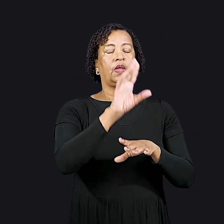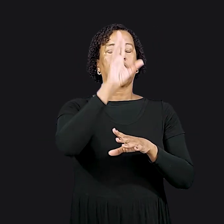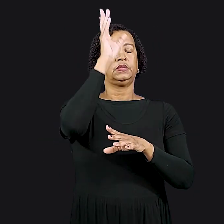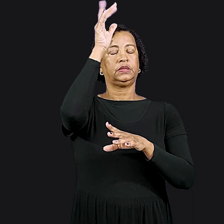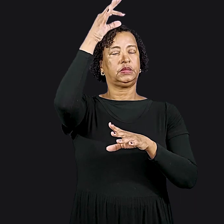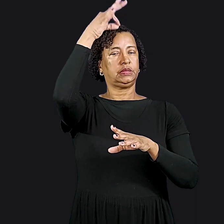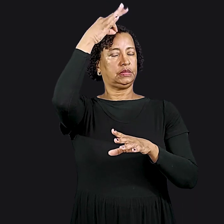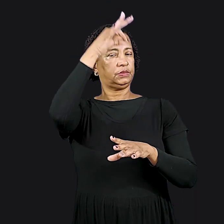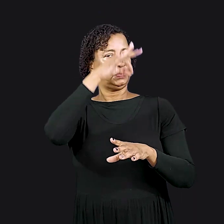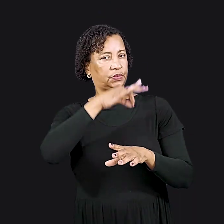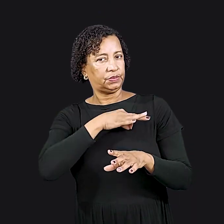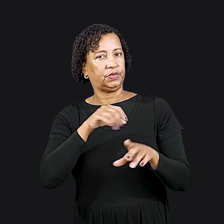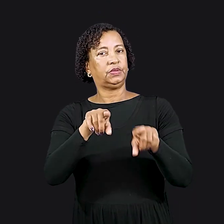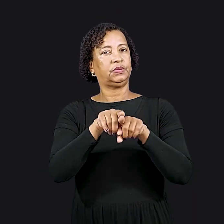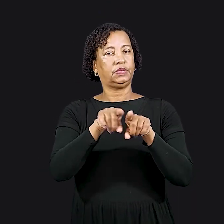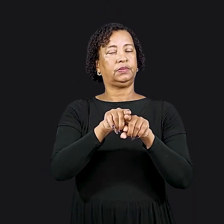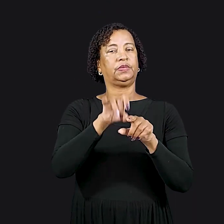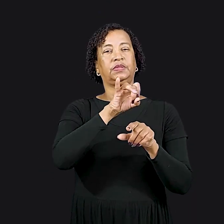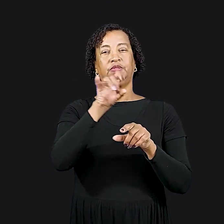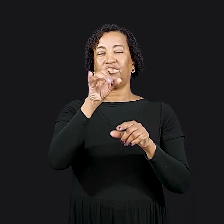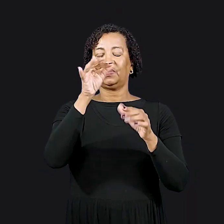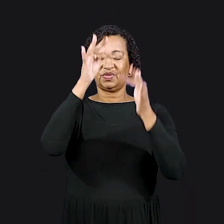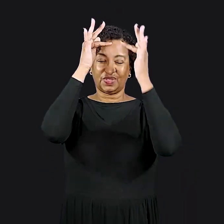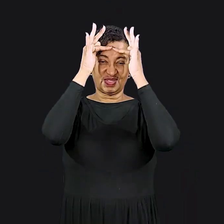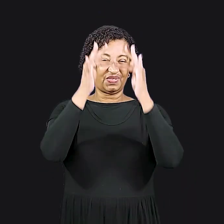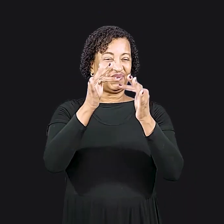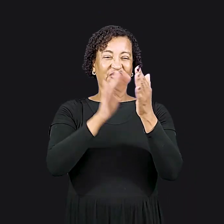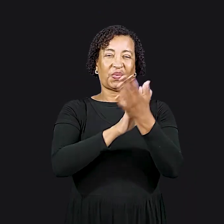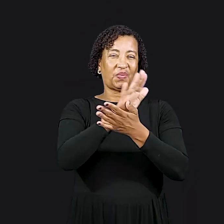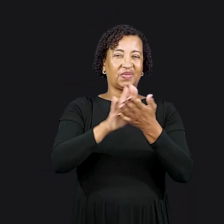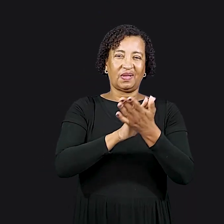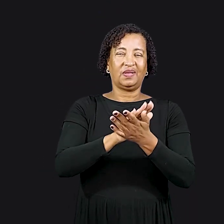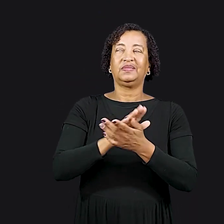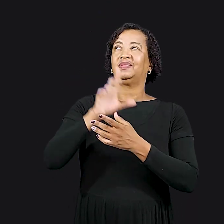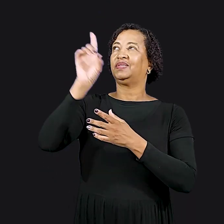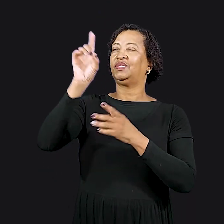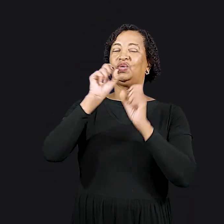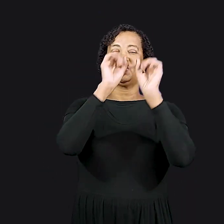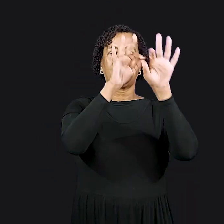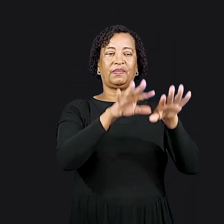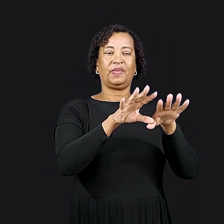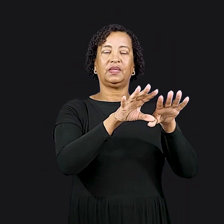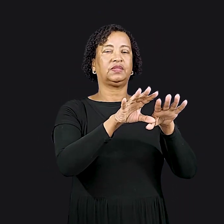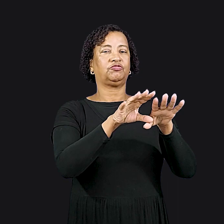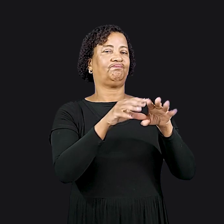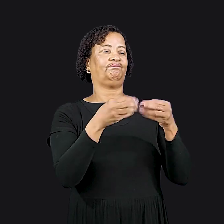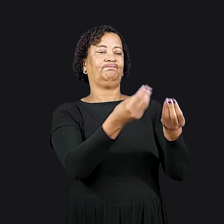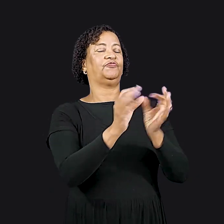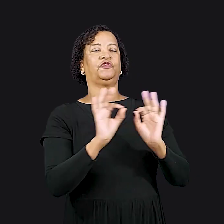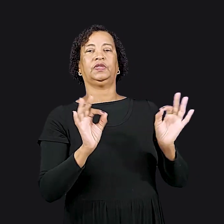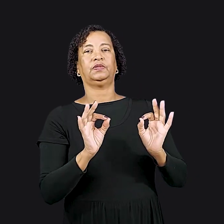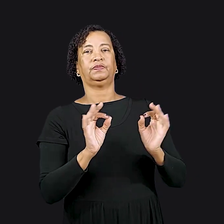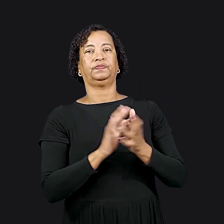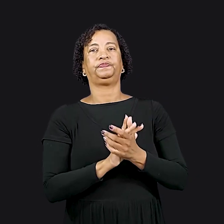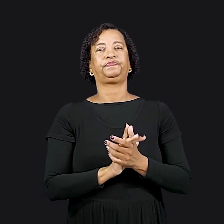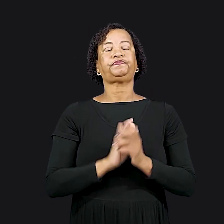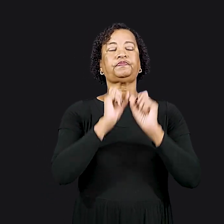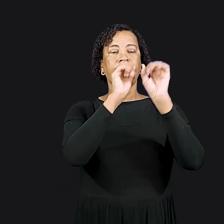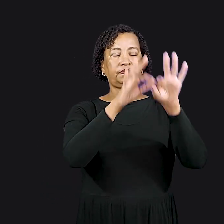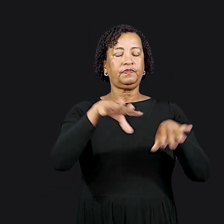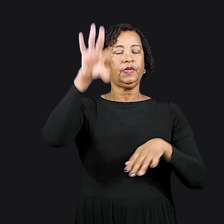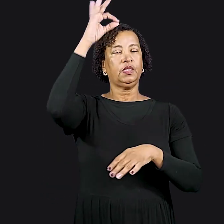abençoá-lo espiritualmente. Mas se você não for fiel, Deus vai reter as bênçãos. Isso quer dizer que as bênçãos espirituais vêm